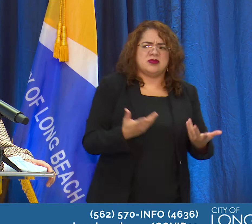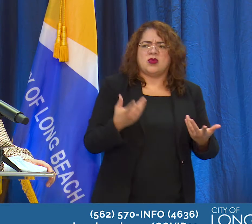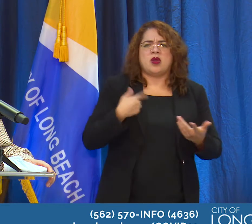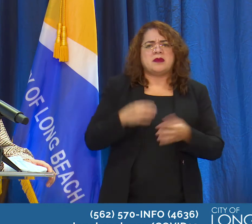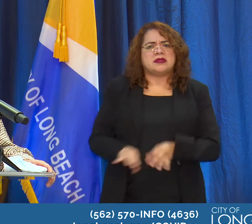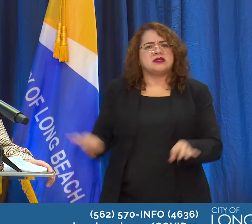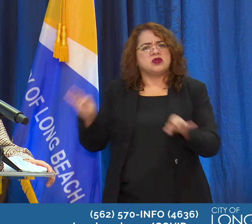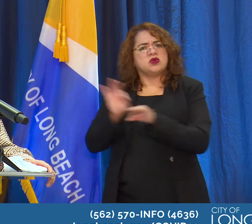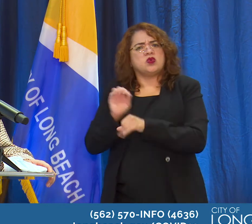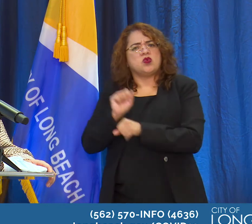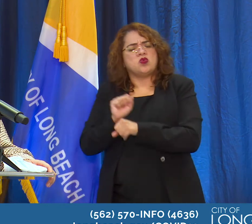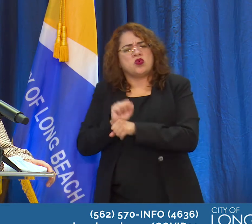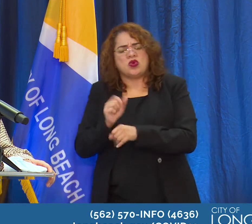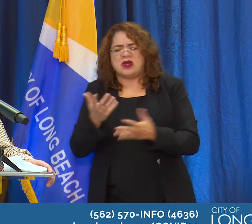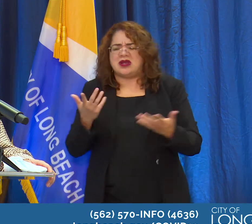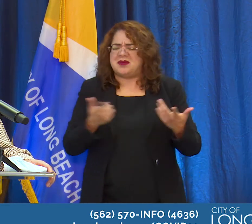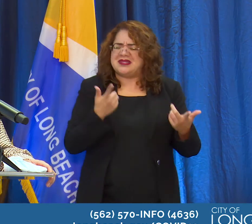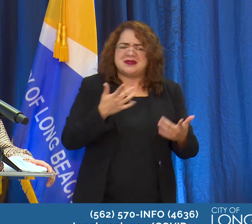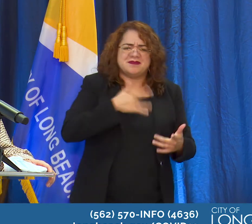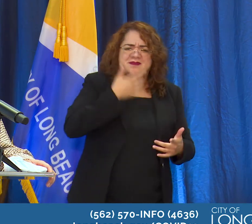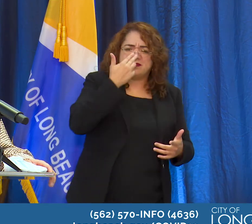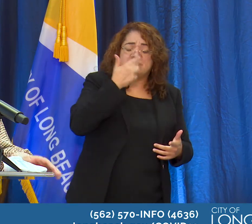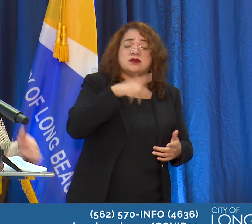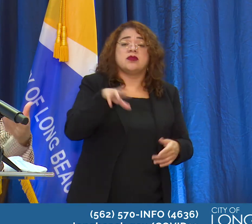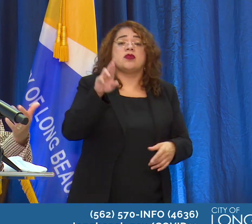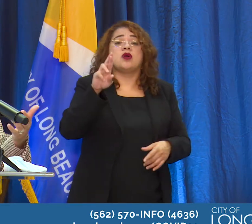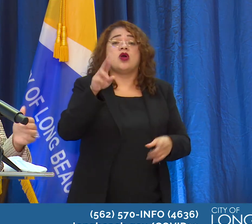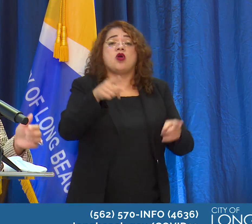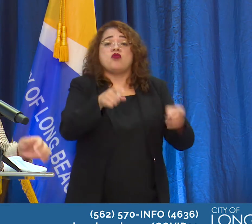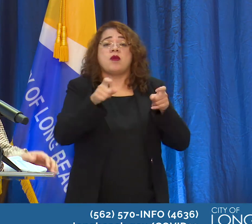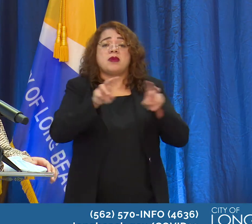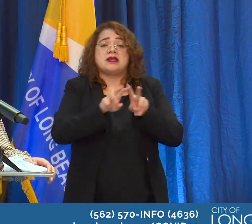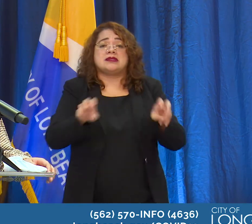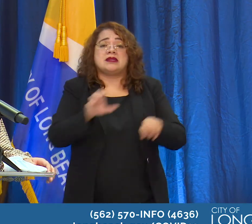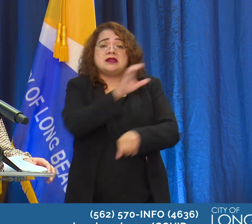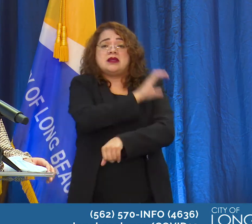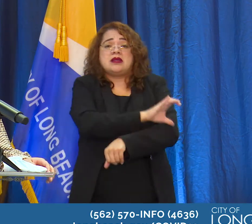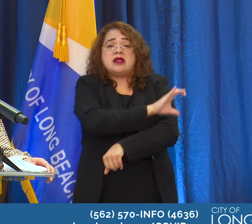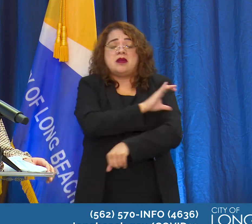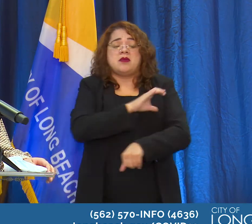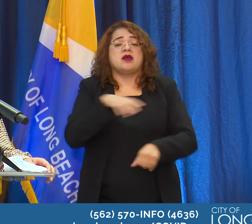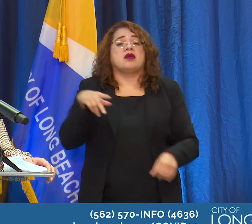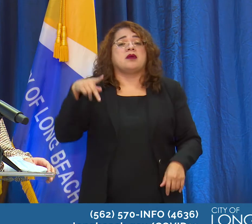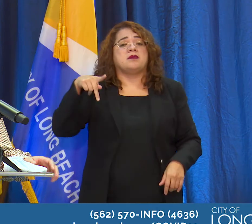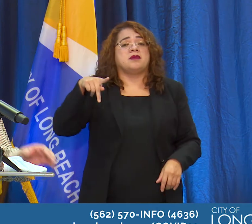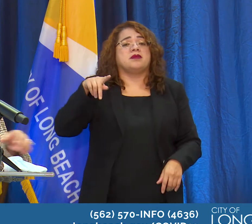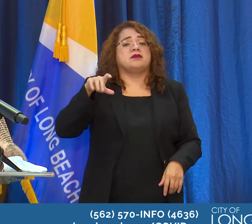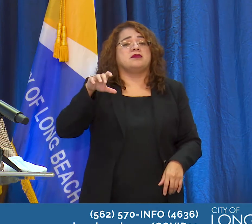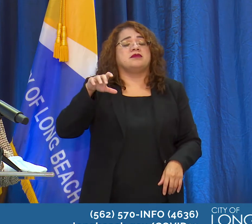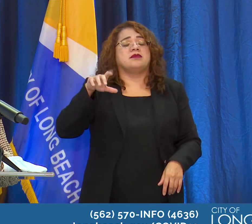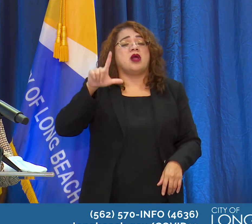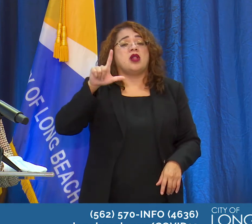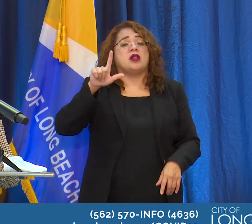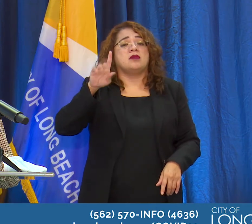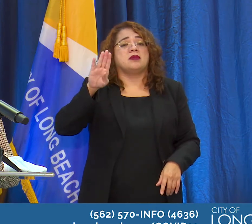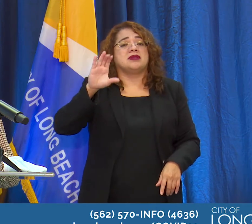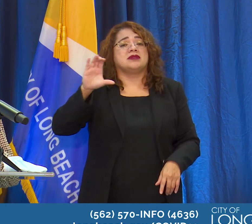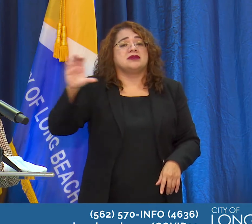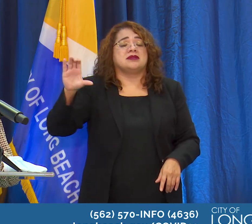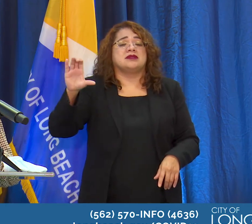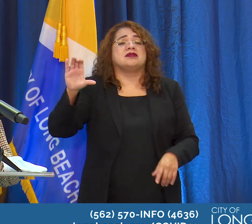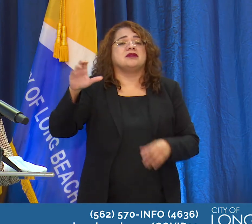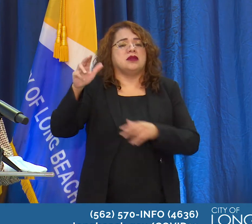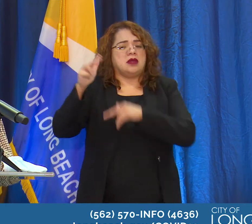centro de evaluación rápida localizado en el Colegio de Long Beach, como mencioné anteriormente, localizado por la Orange y Pacific